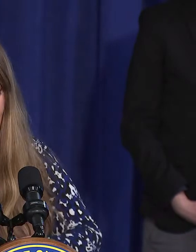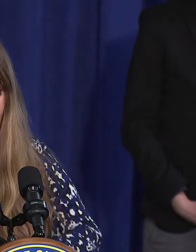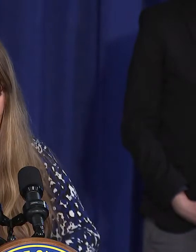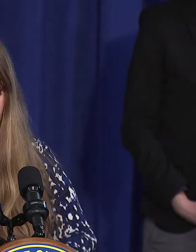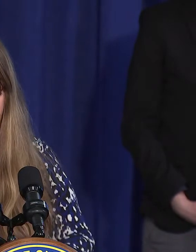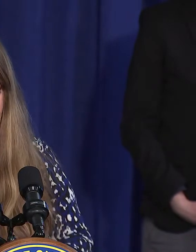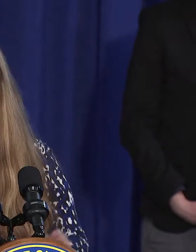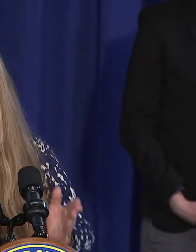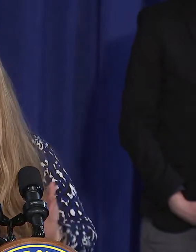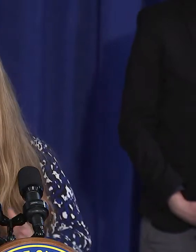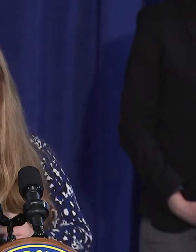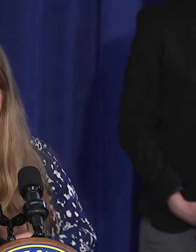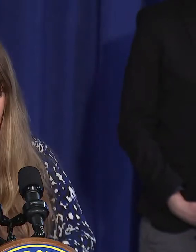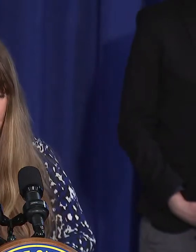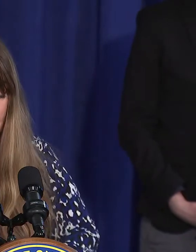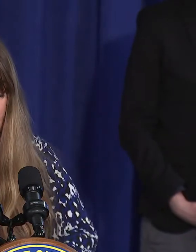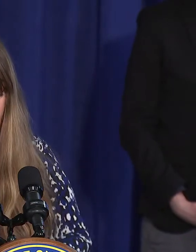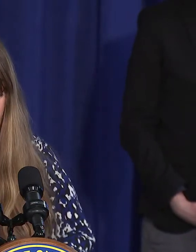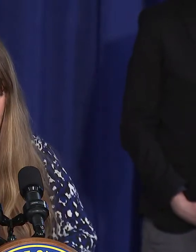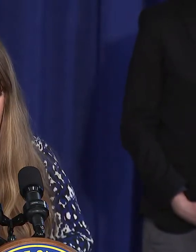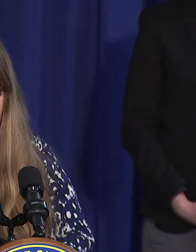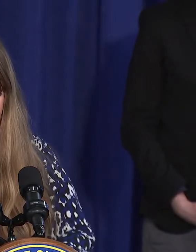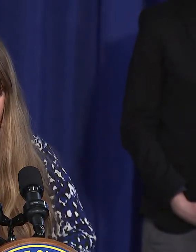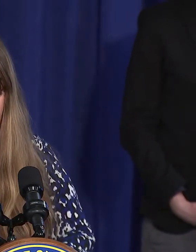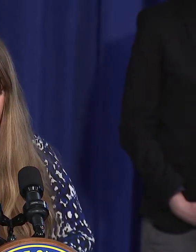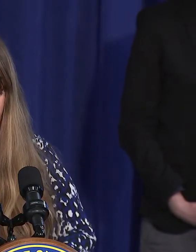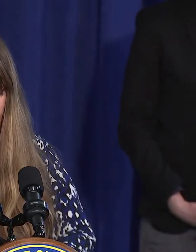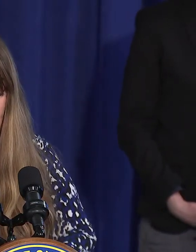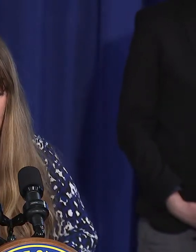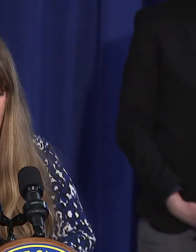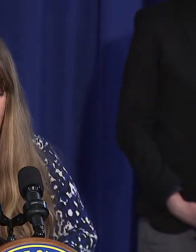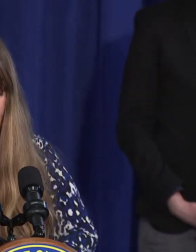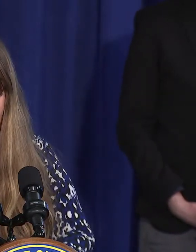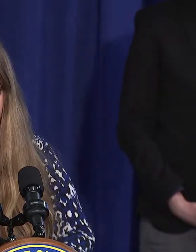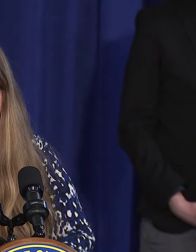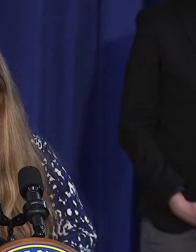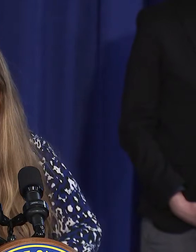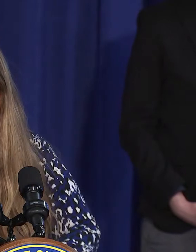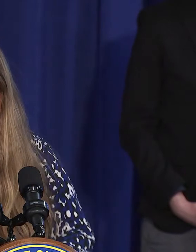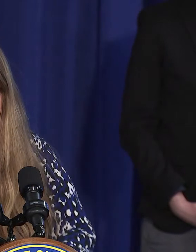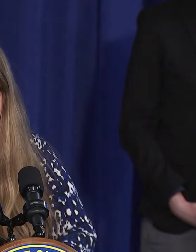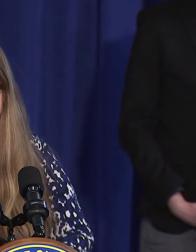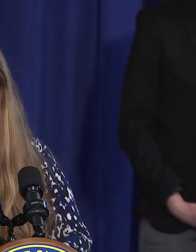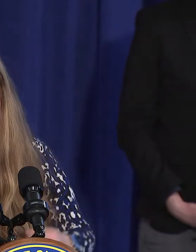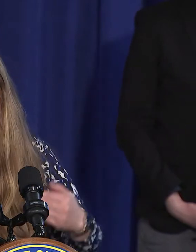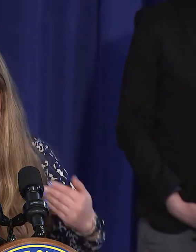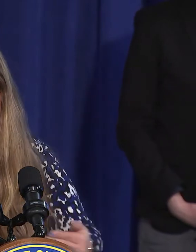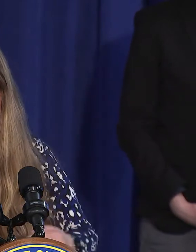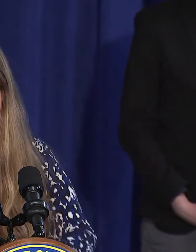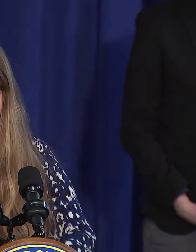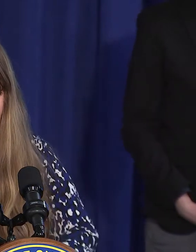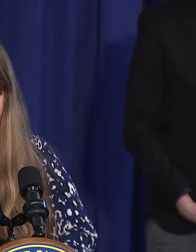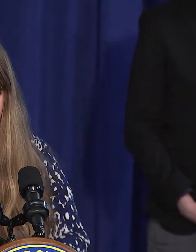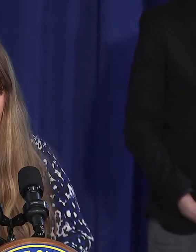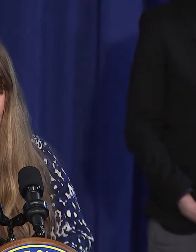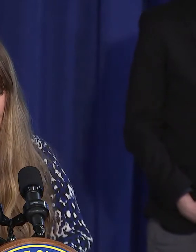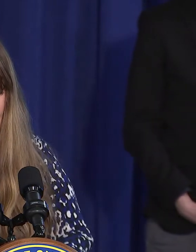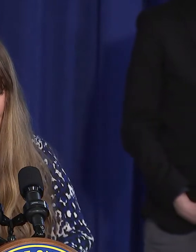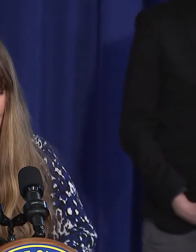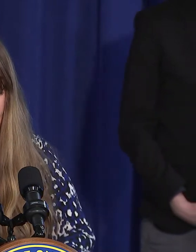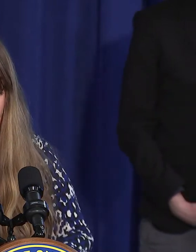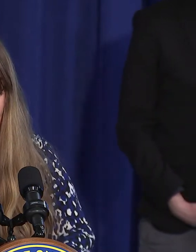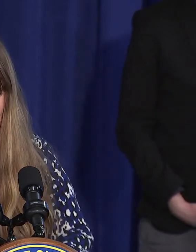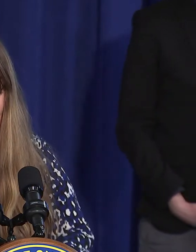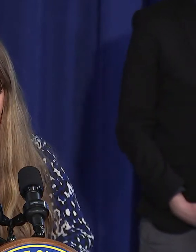no salga de su casa y hágase una prueba de COVID-19. Consideren pagar una prueba de COVID-19 si está viajando.